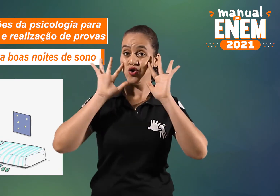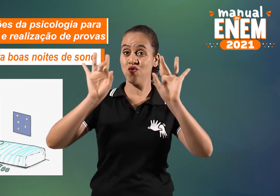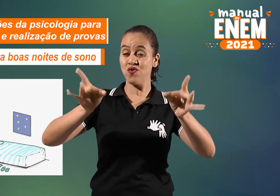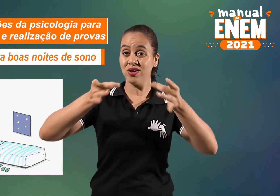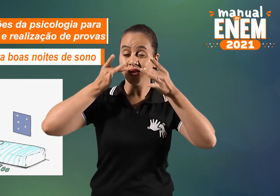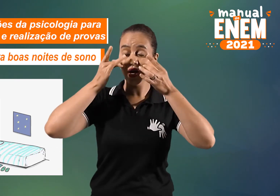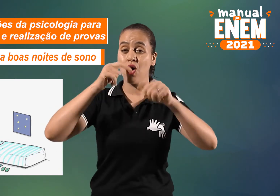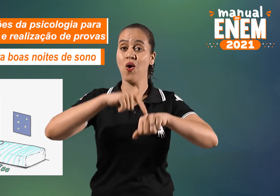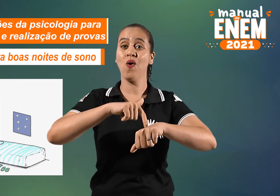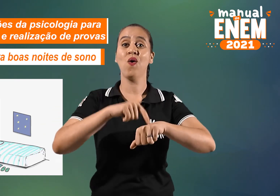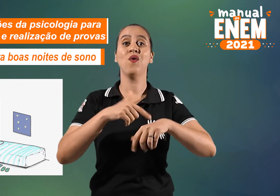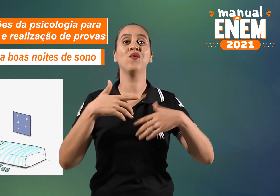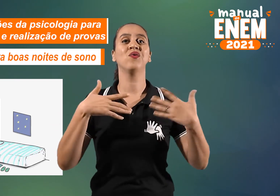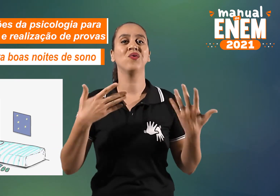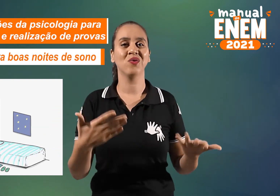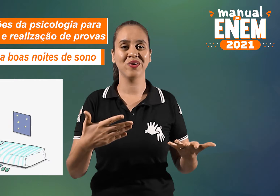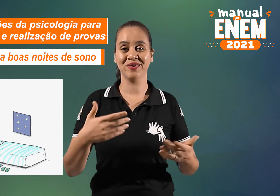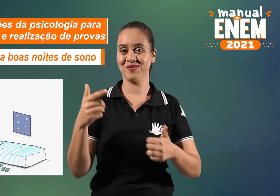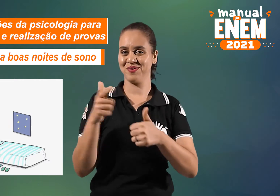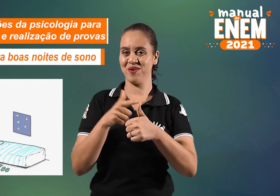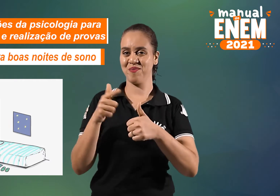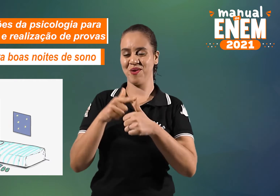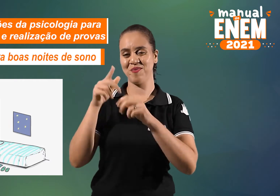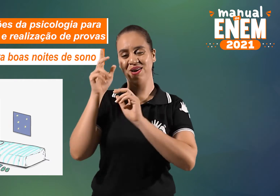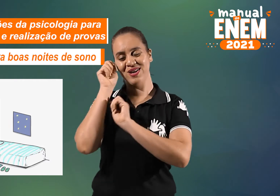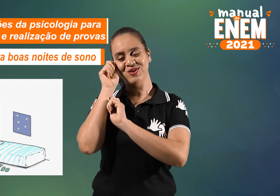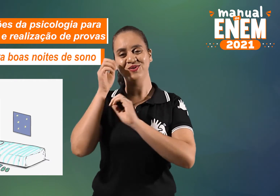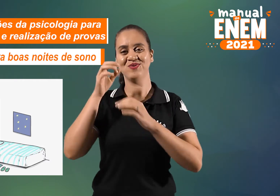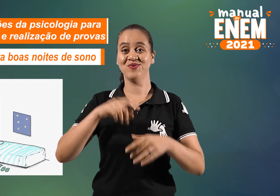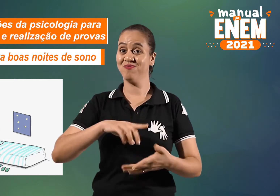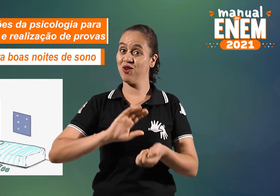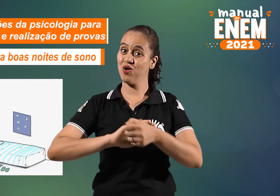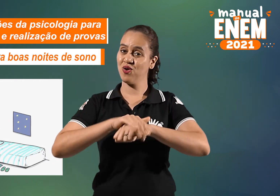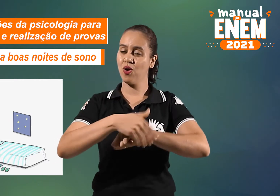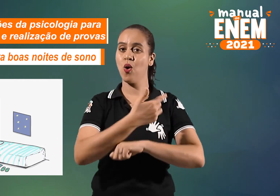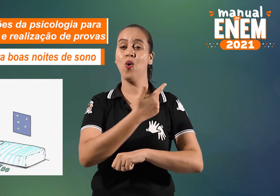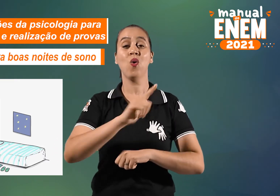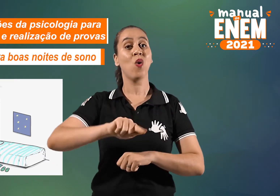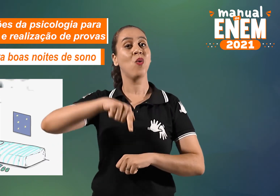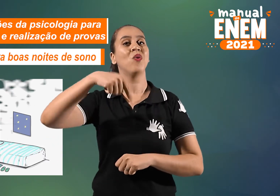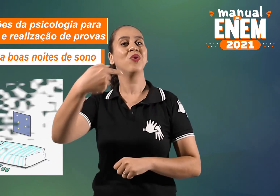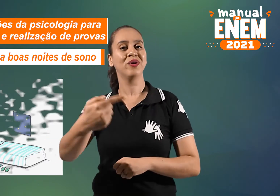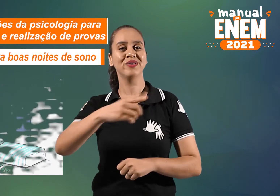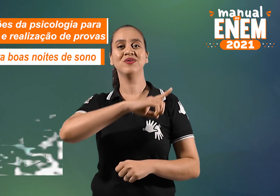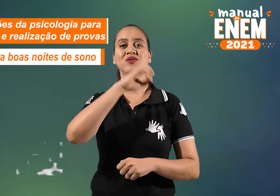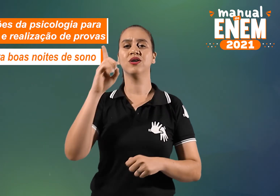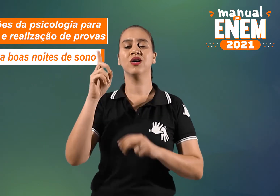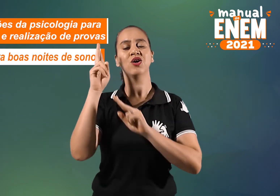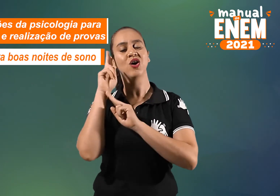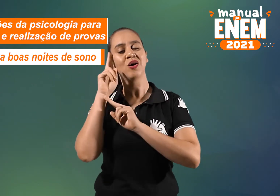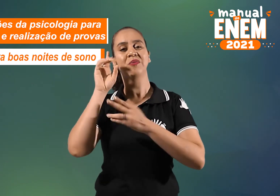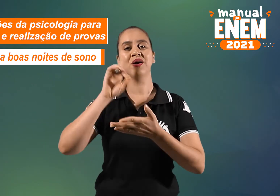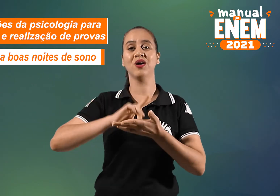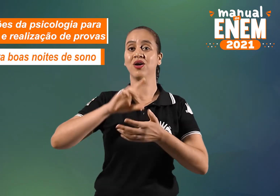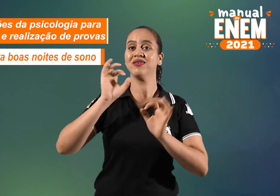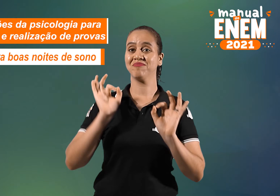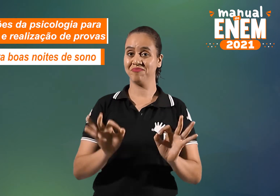ficar atento a que horas mais ou menos aí apresenta o primeiro cochilo noturno. No outro dia, procure deitar nesse mesmo horário, que vai te